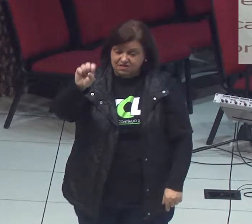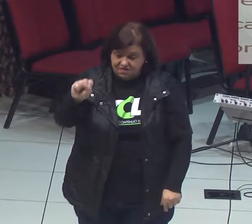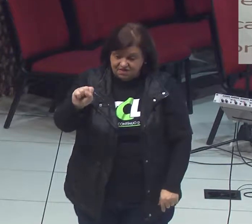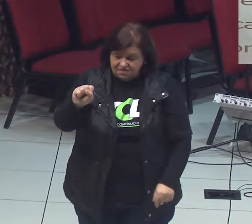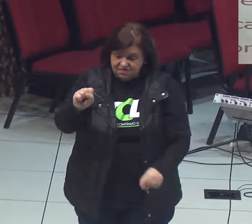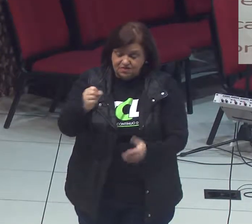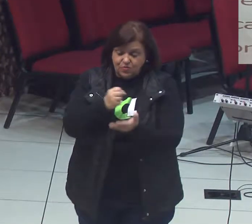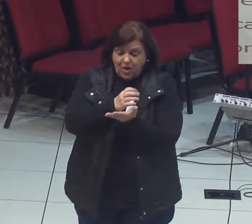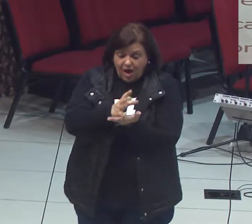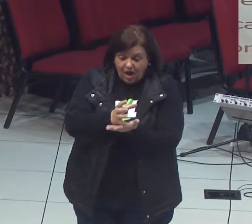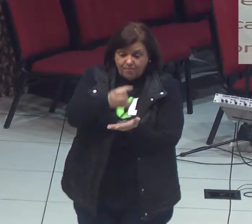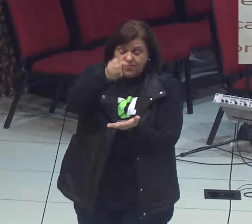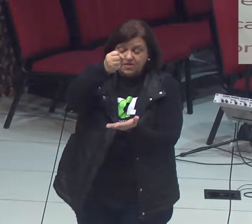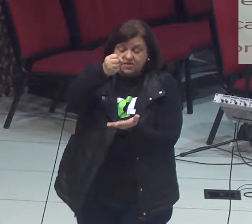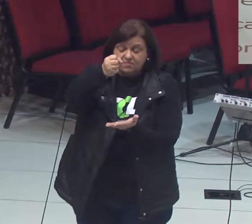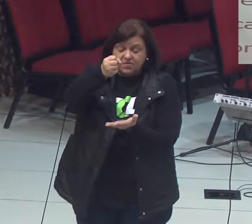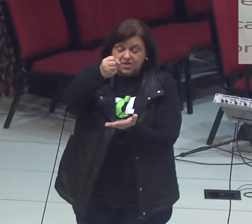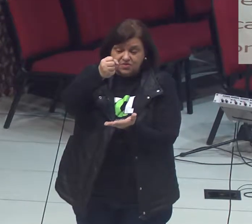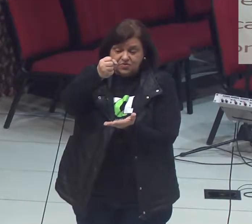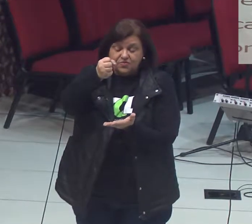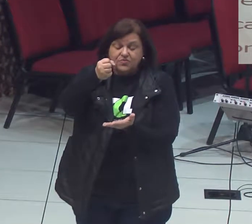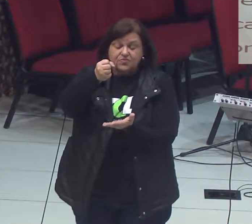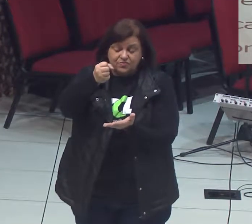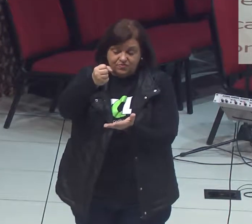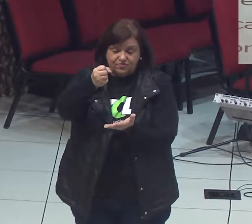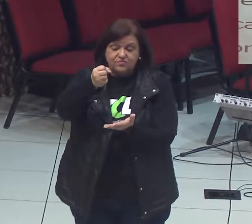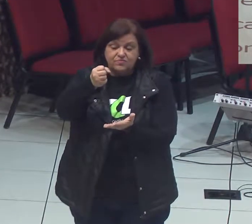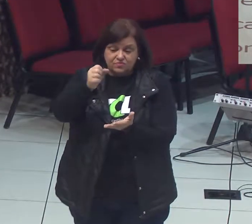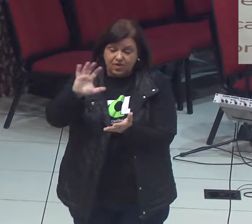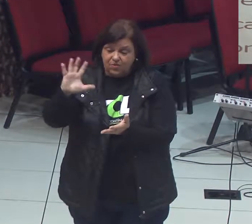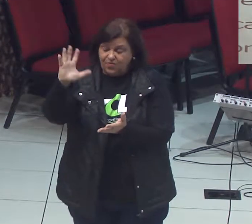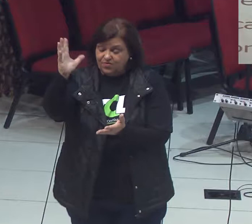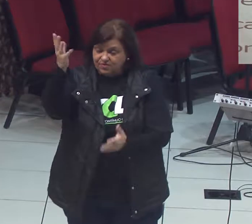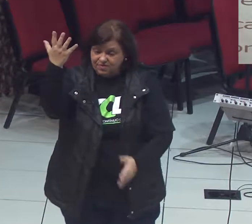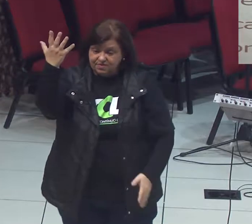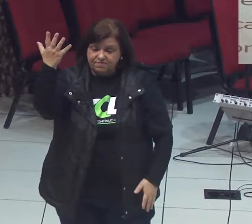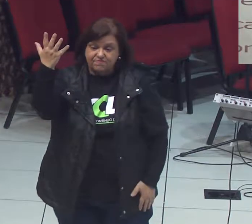do arrebatamento acontecer, é a segunda palavra,